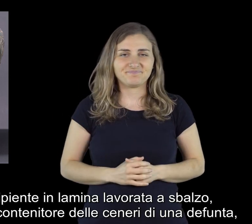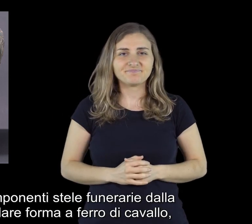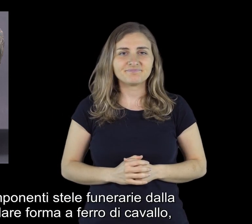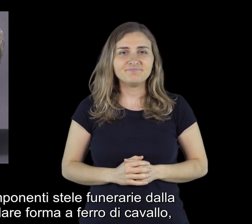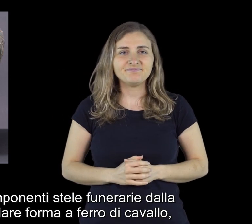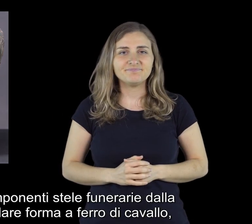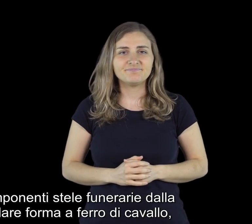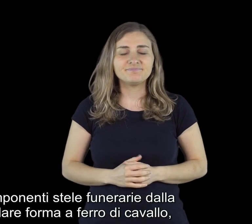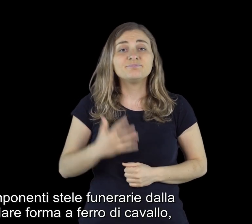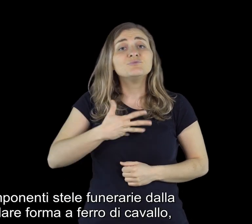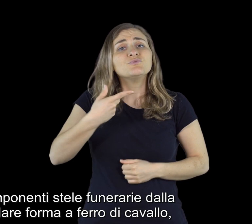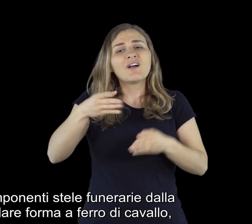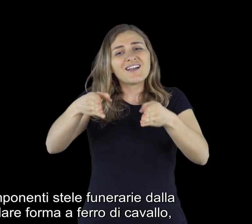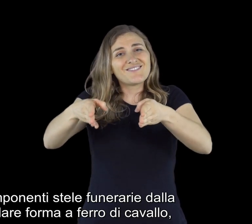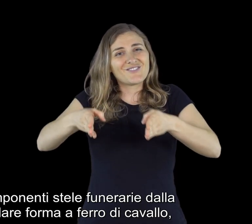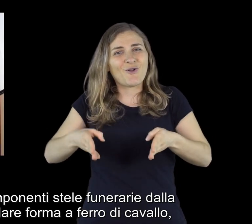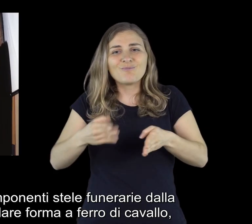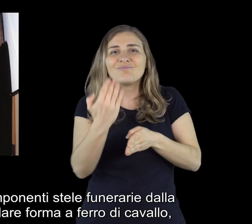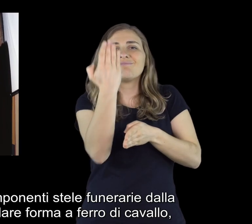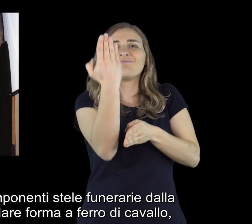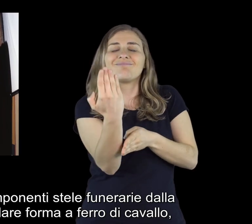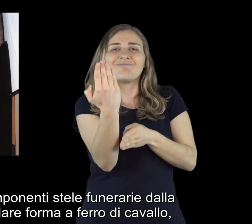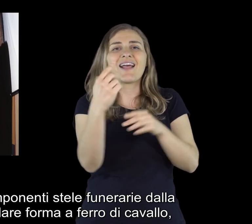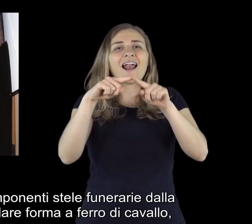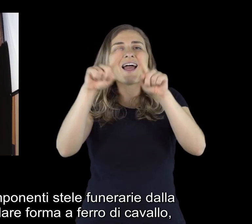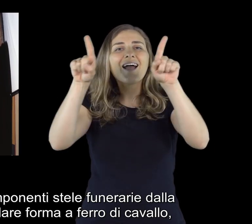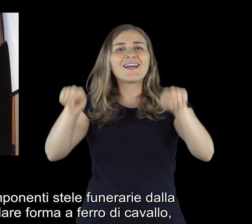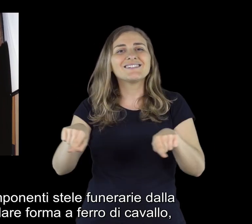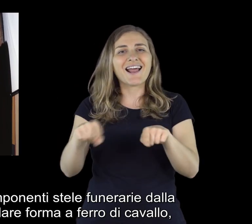e le imponenti stele funerarie dalla singolare forma a ferro di cavallo